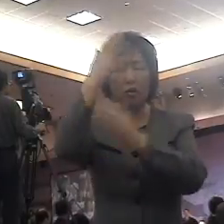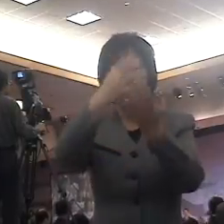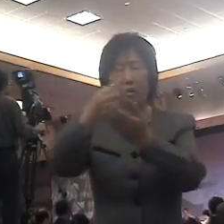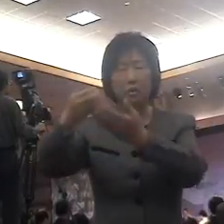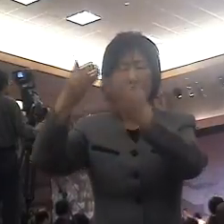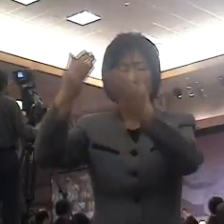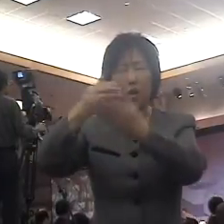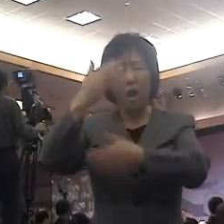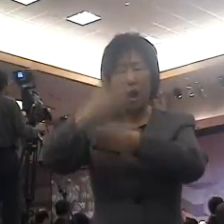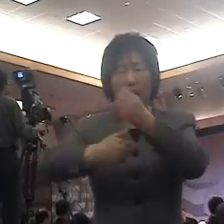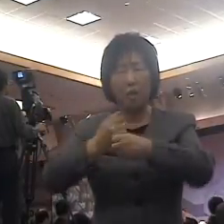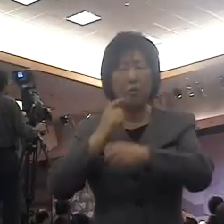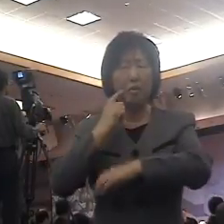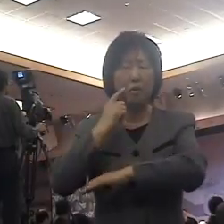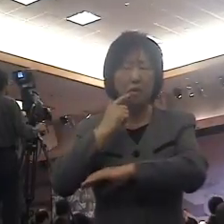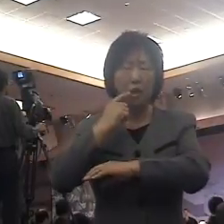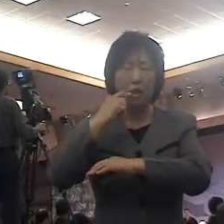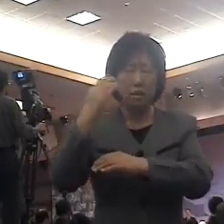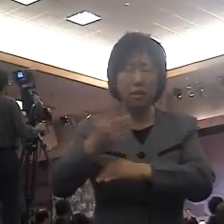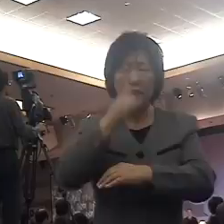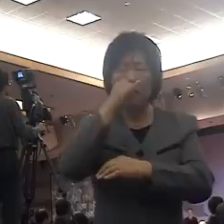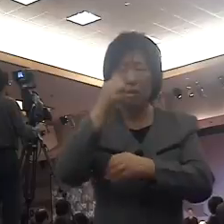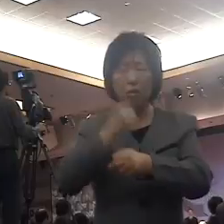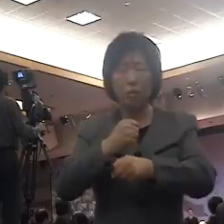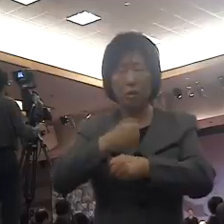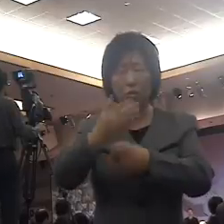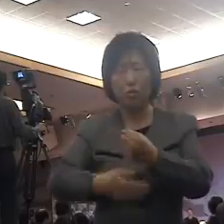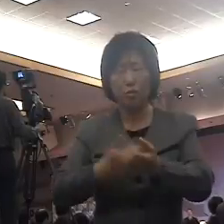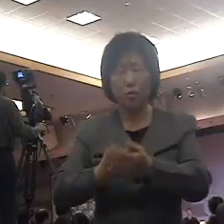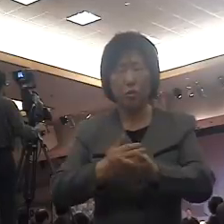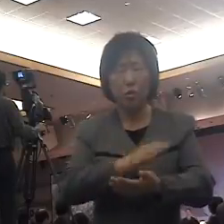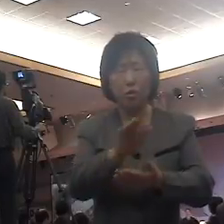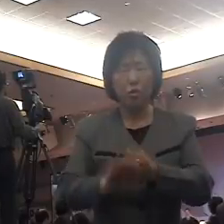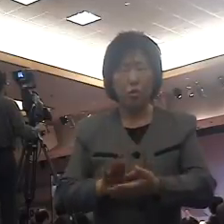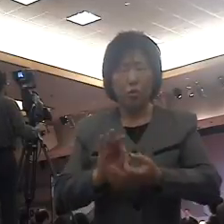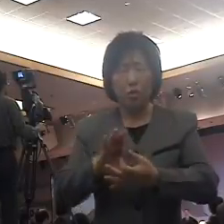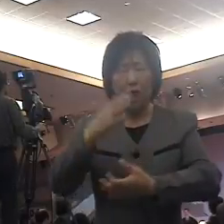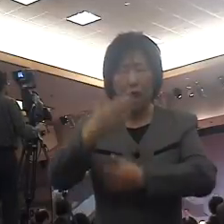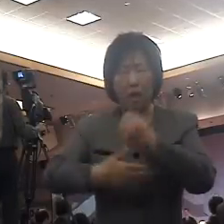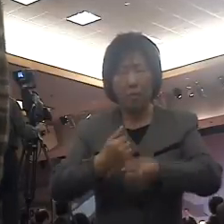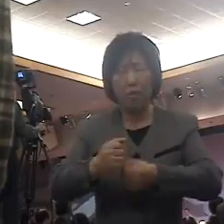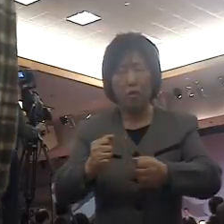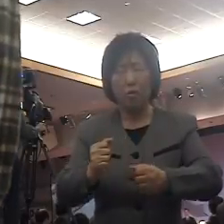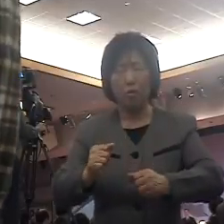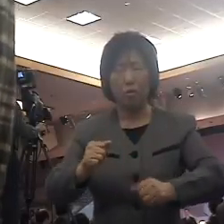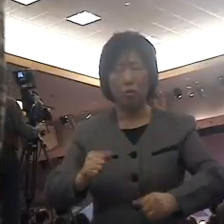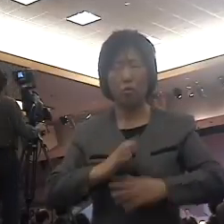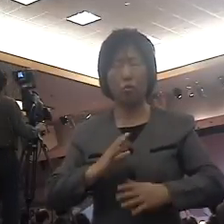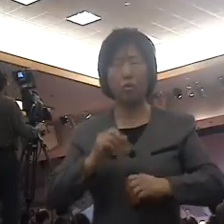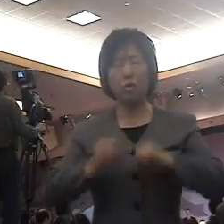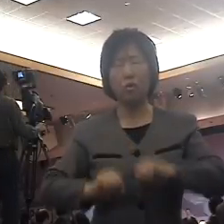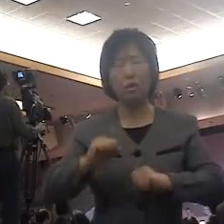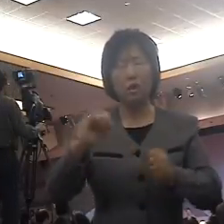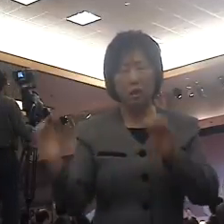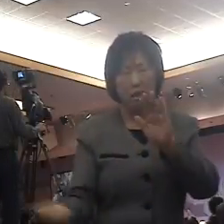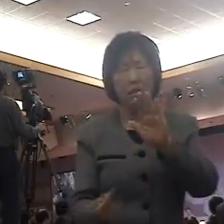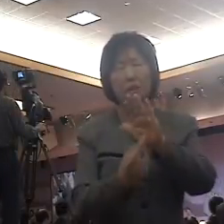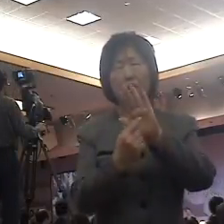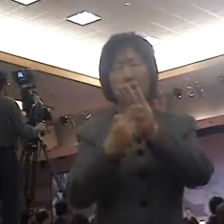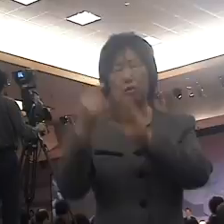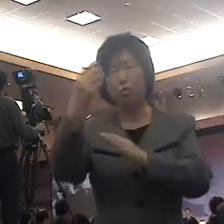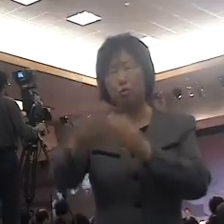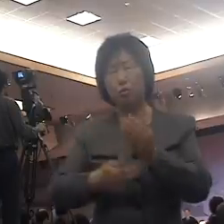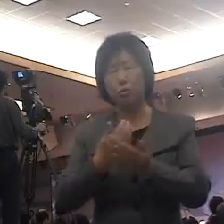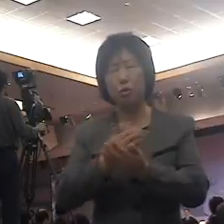원합니다. 하나님의 놀라운 위로를 기적으로 주 군대를 붙이시는 기적으로 주 군대를 살리시는 기적으로